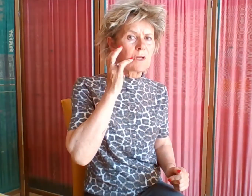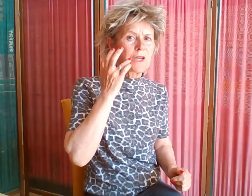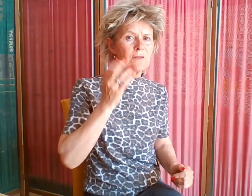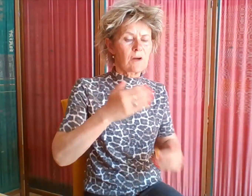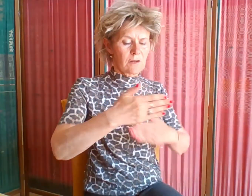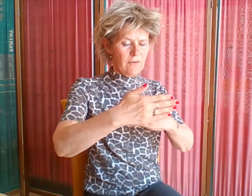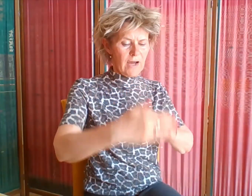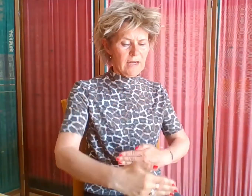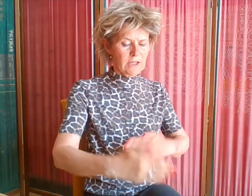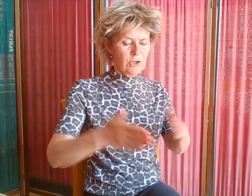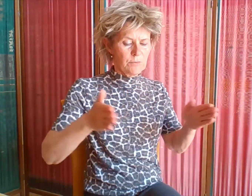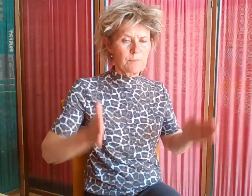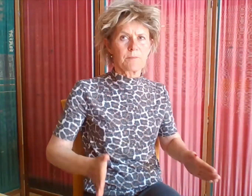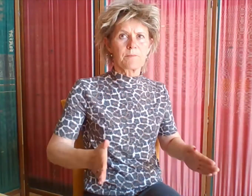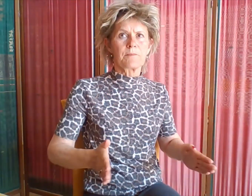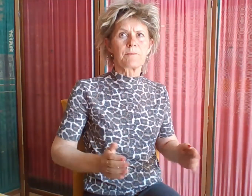Het aquarium.